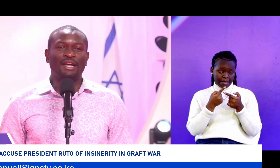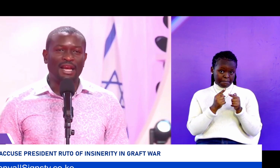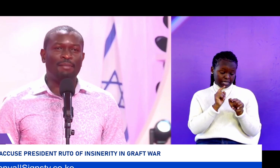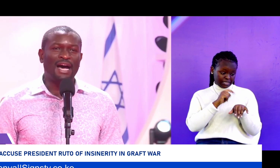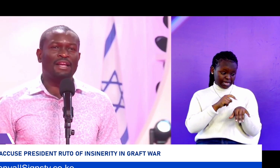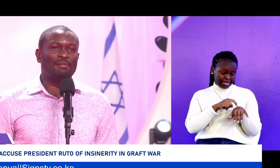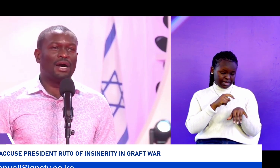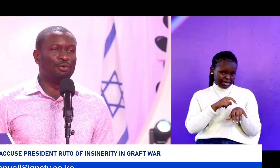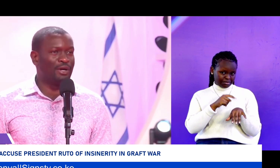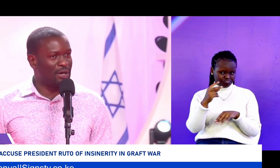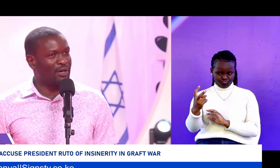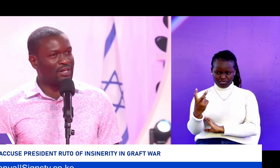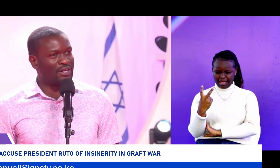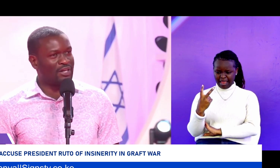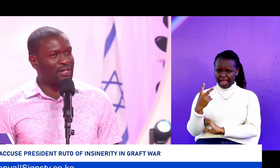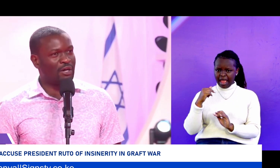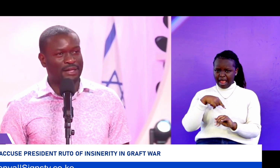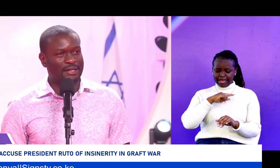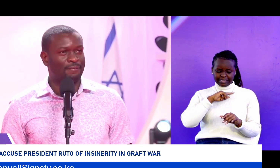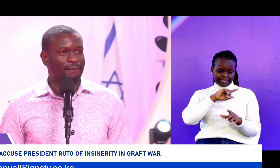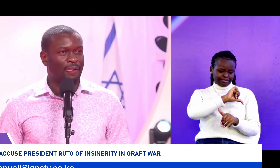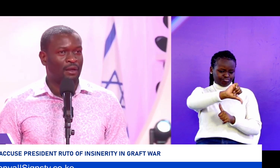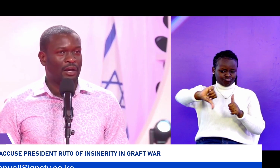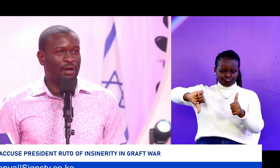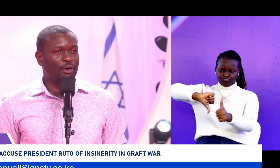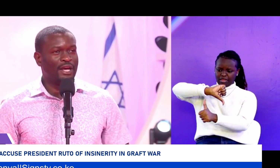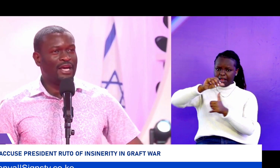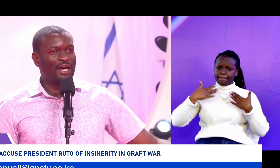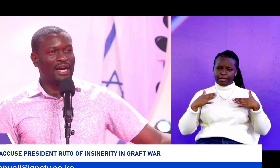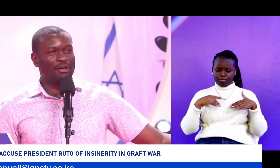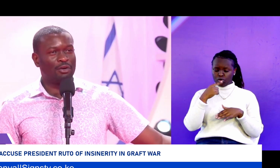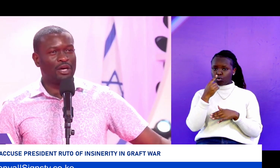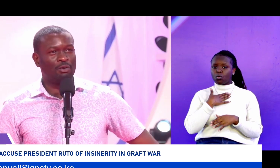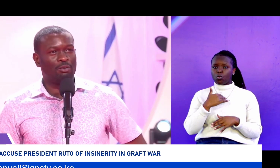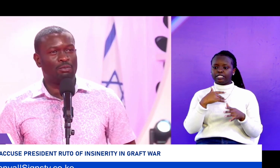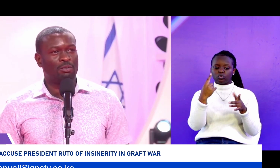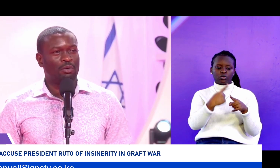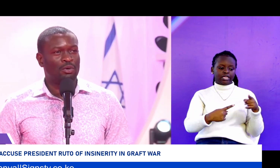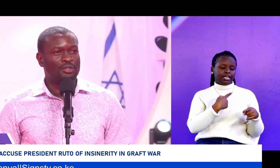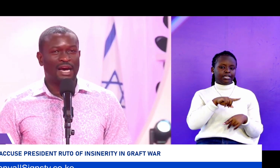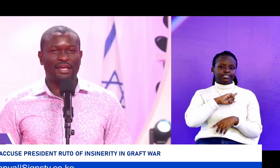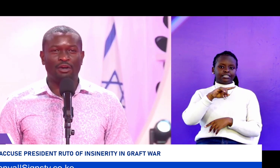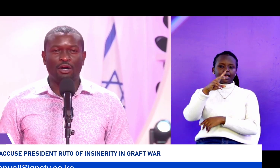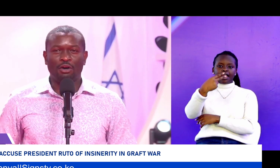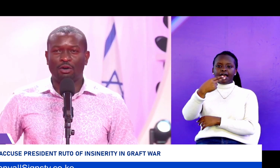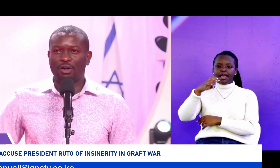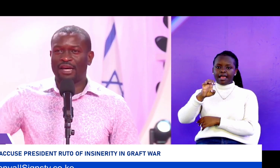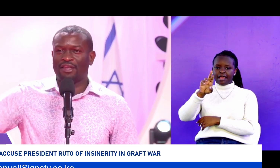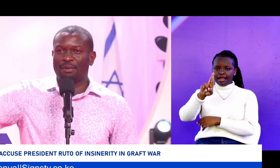kila mahali na maadui ambao wanataka kutumaliza. Herode anatokea huku. Saa kidogo Goliathi